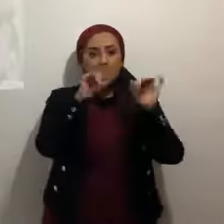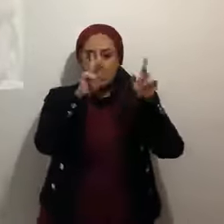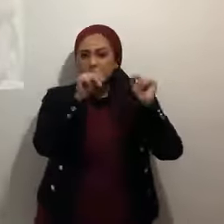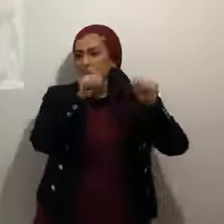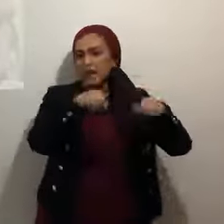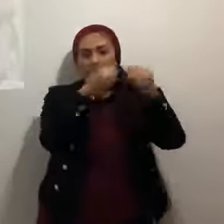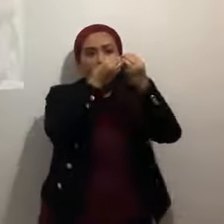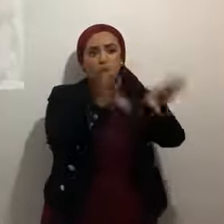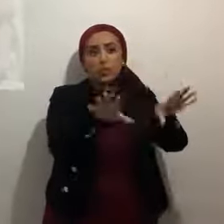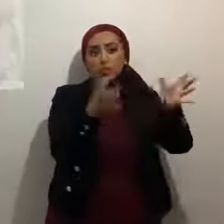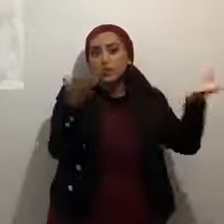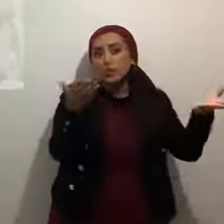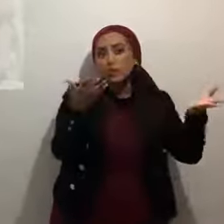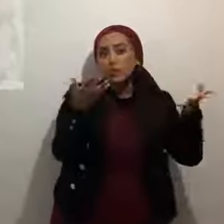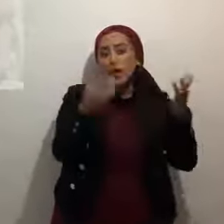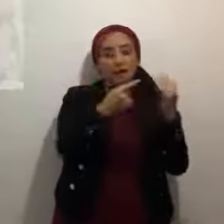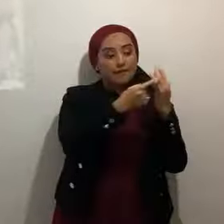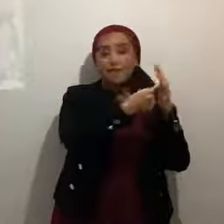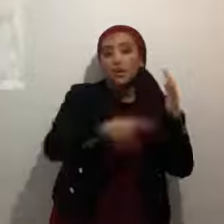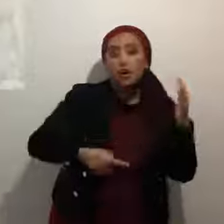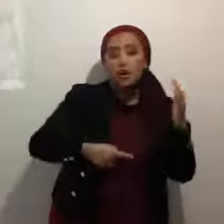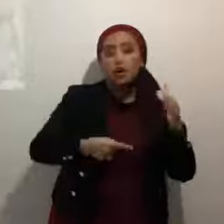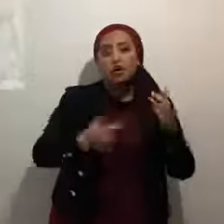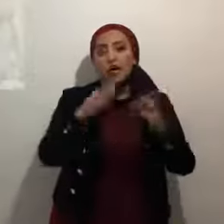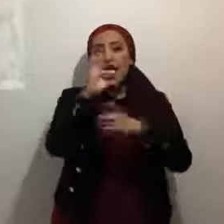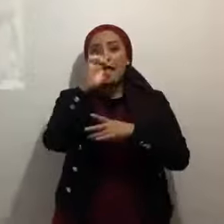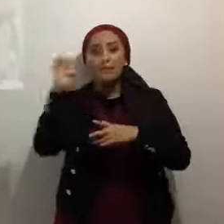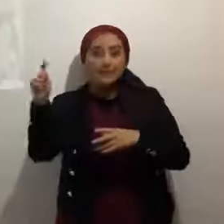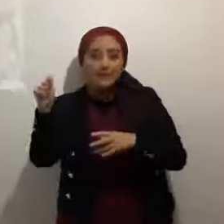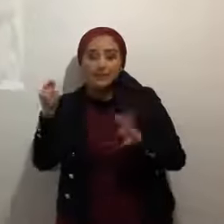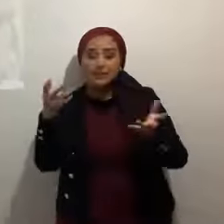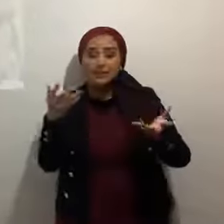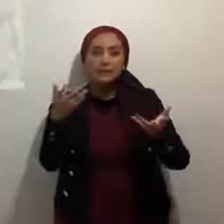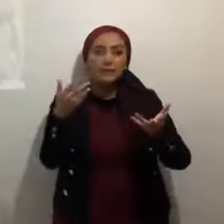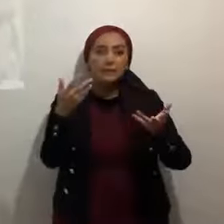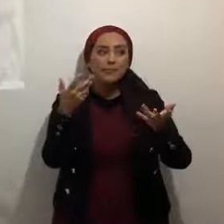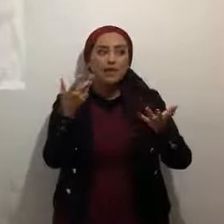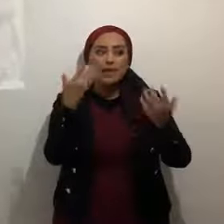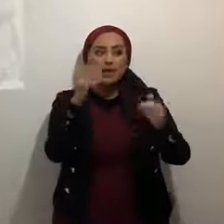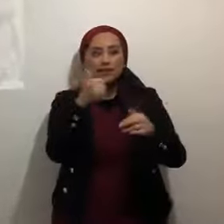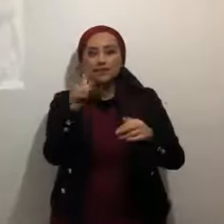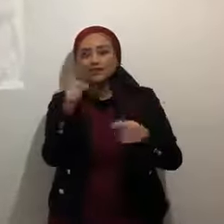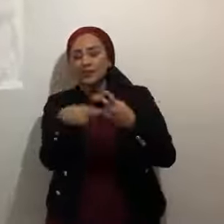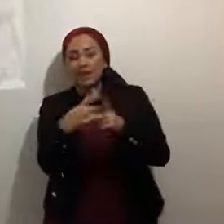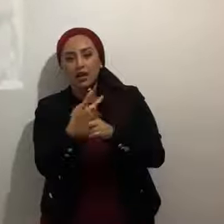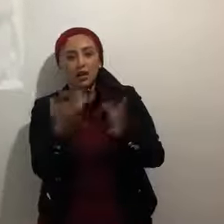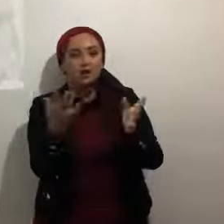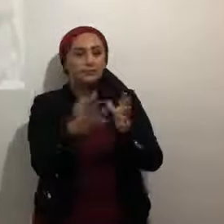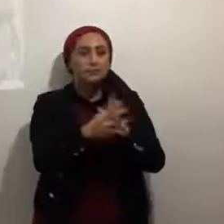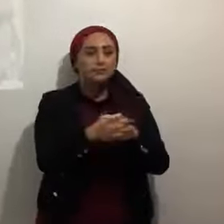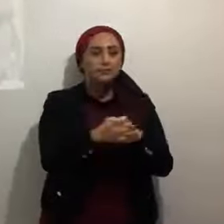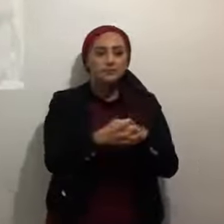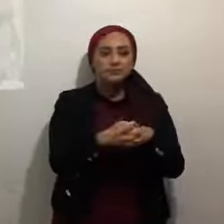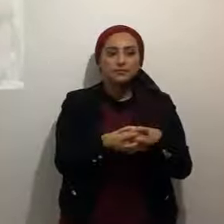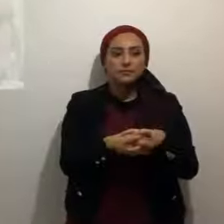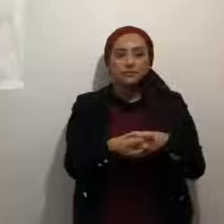vez un dedo, tal vez un pie, no sé, por algún accidente o si ha sido diabético, etc.